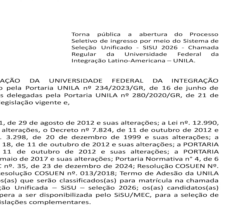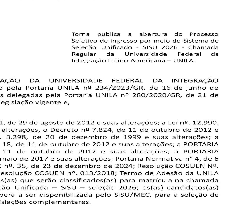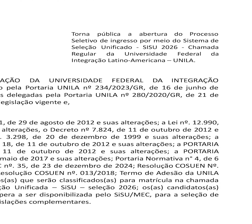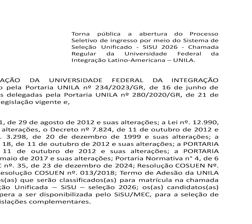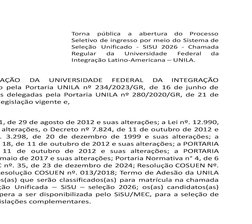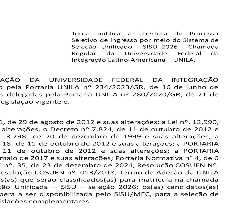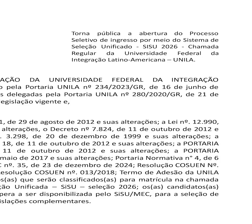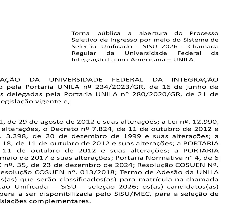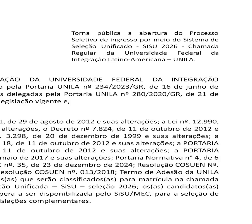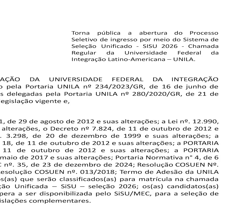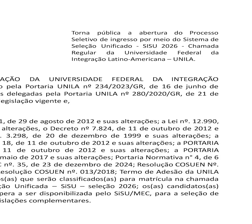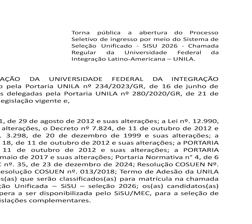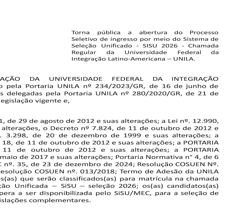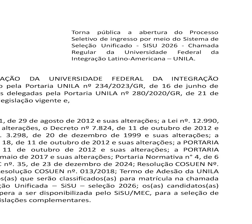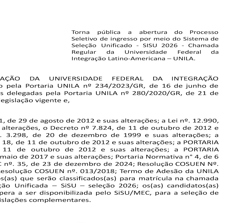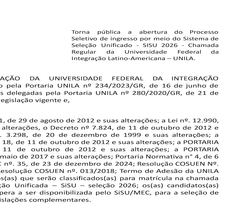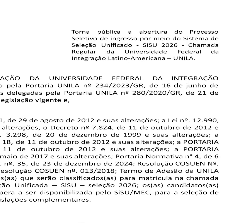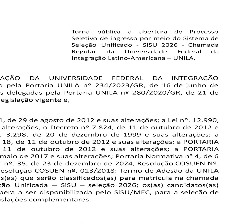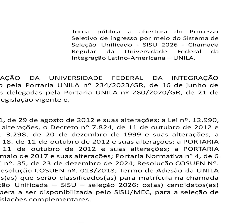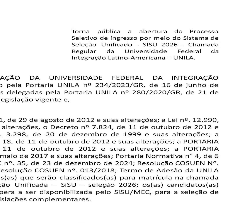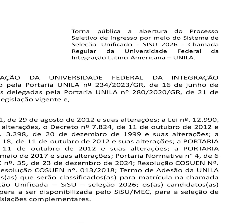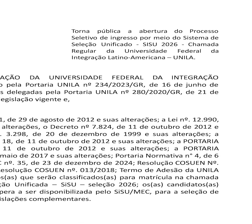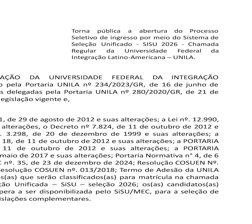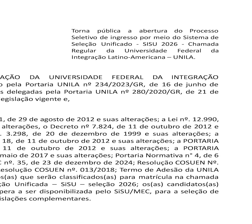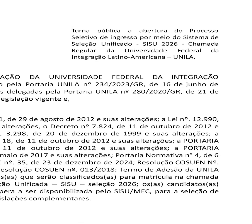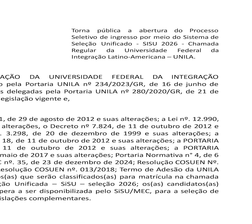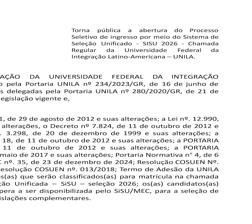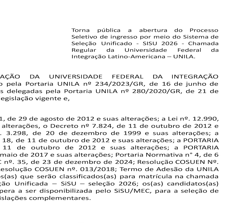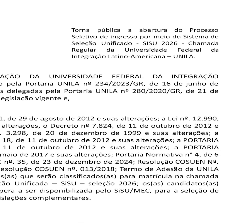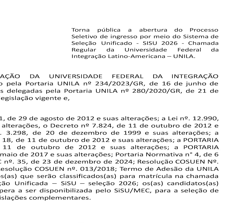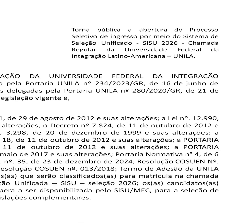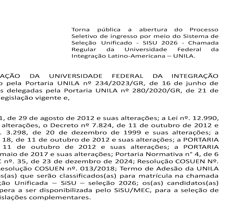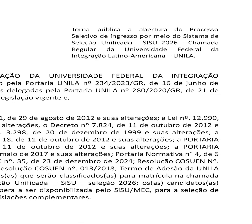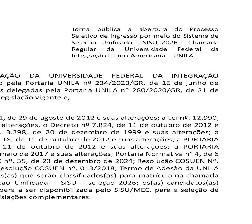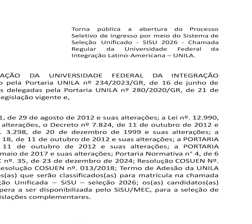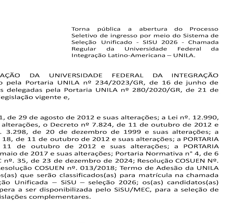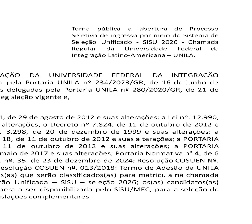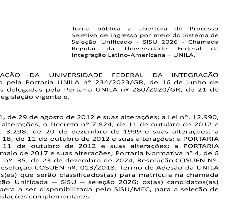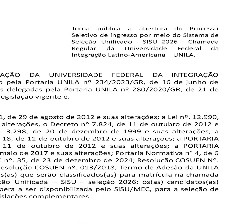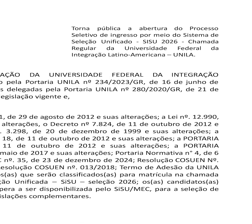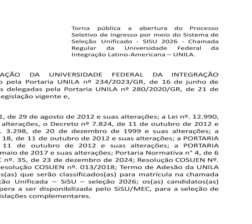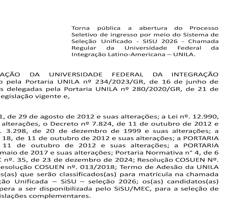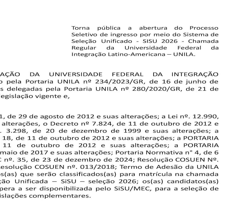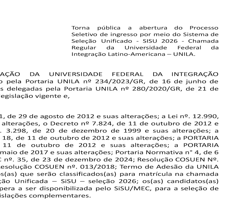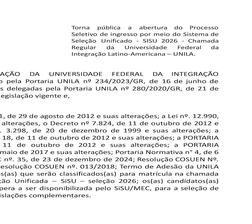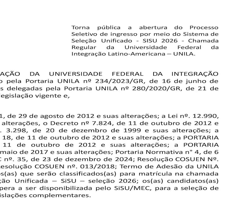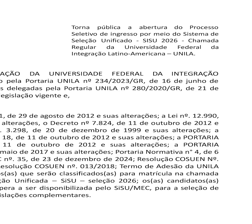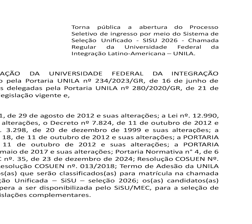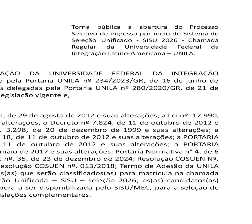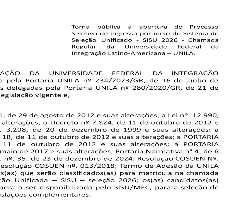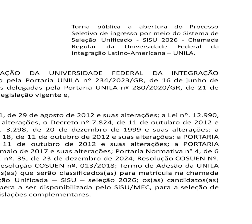número 18, de 11 de outubro de 2012, e suas alterações, a Portaria Normativa MEC